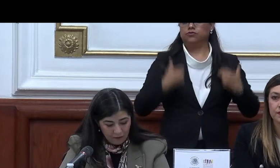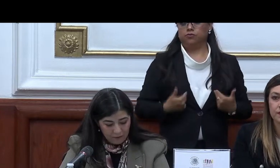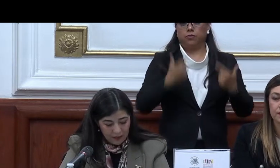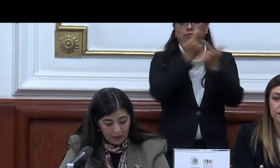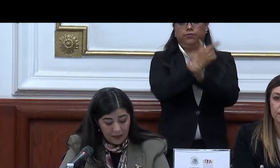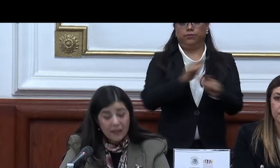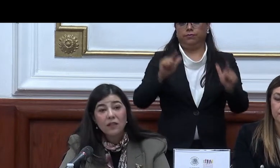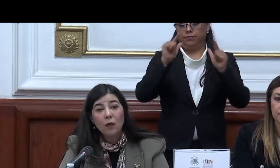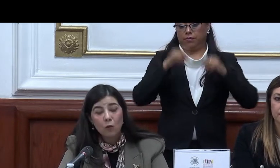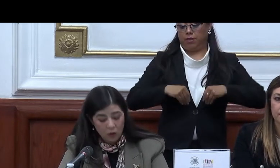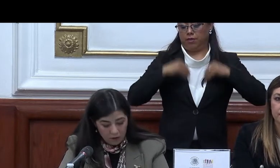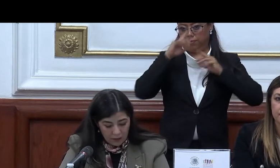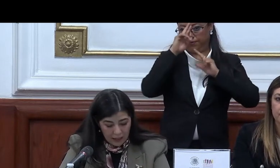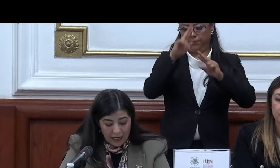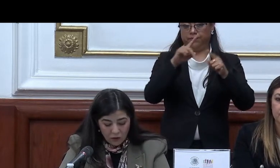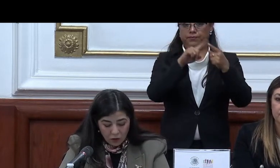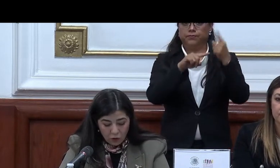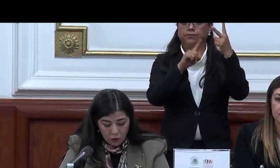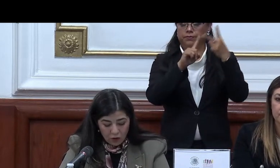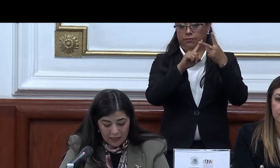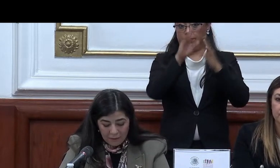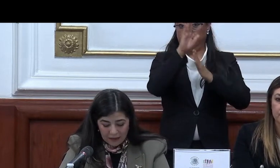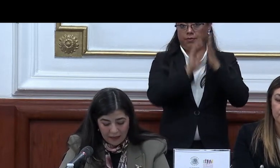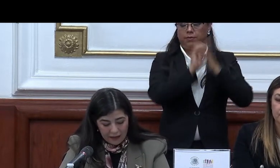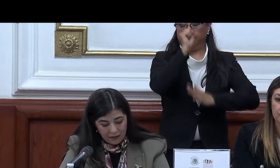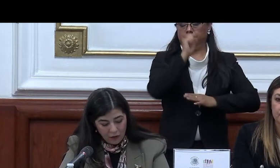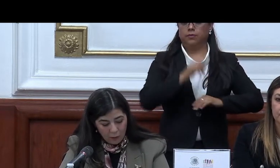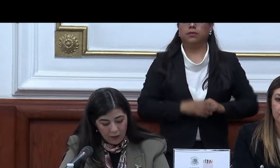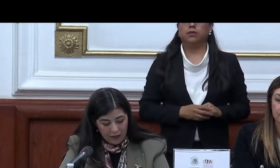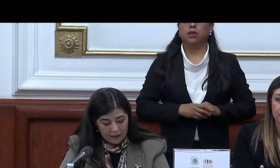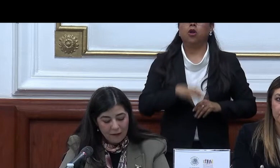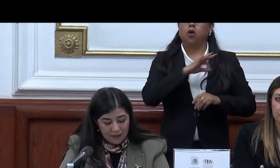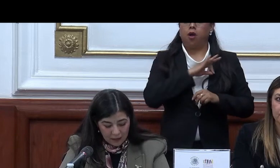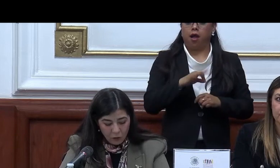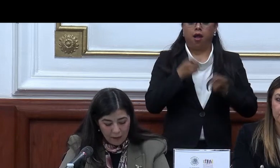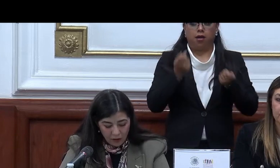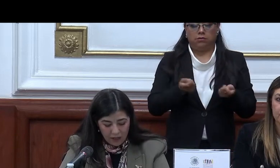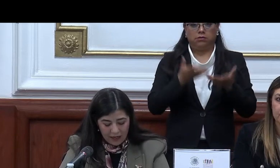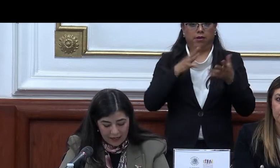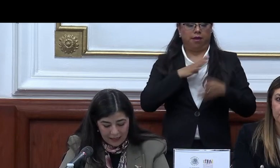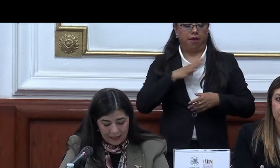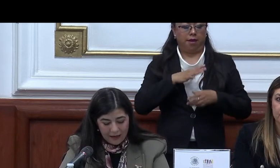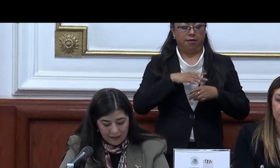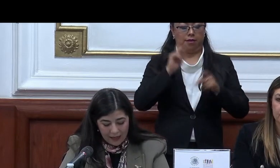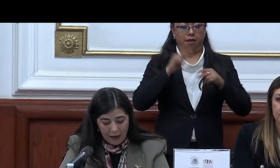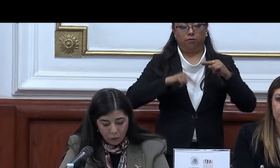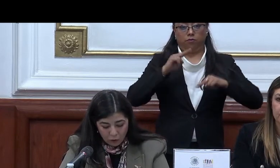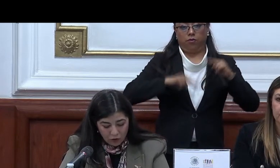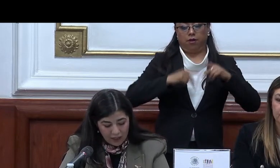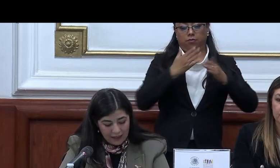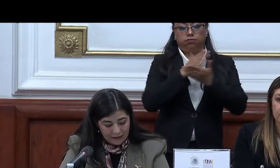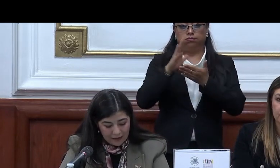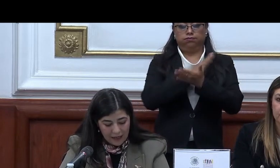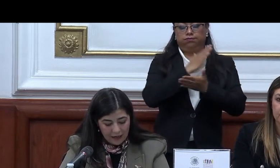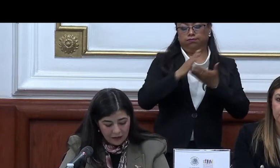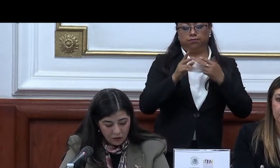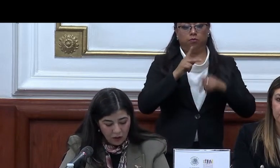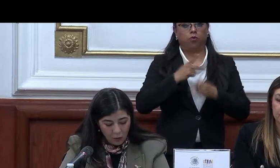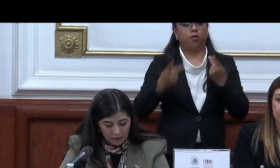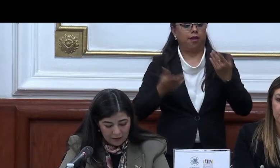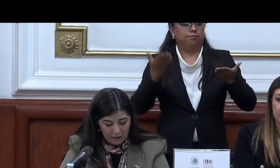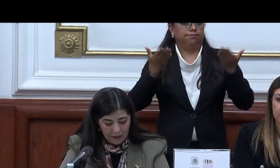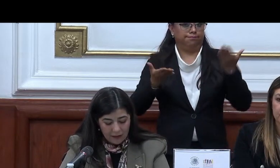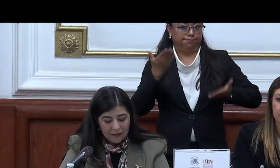dignidad. Y en segundo, la Constitución delimita el ejercicio del poder estableciendo un marco de legalidad que evita abusos y garantiza la rendición